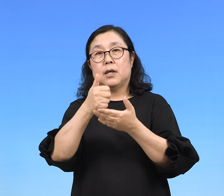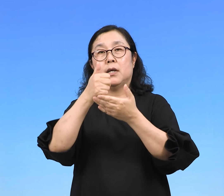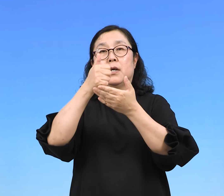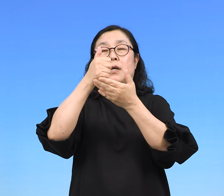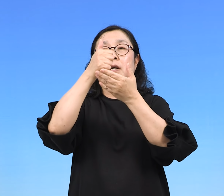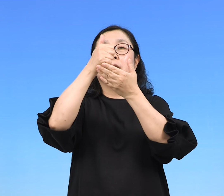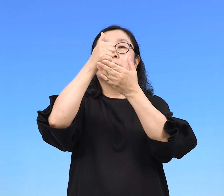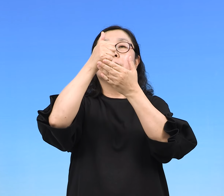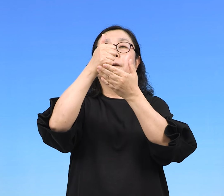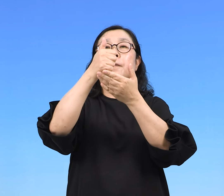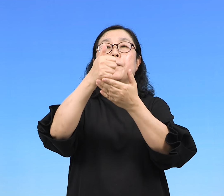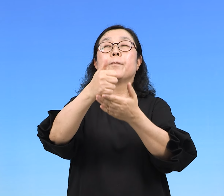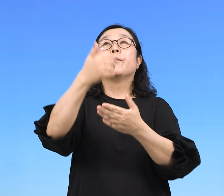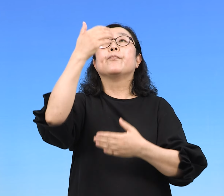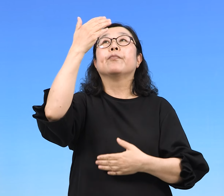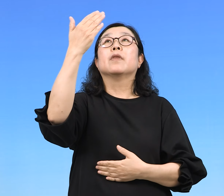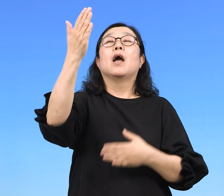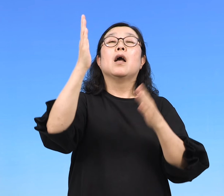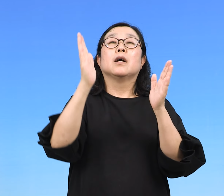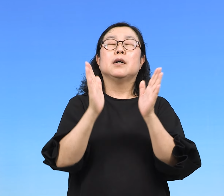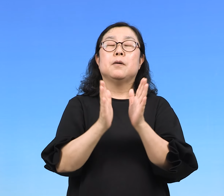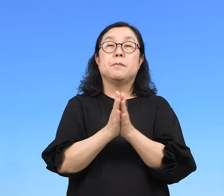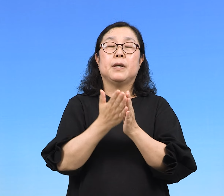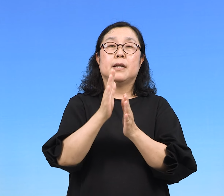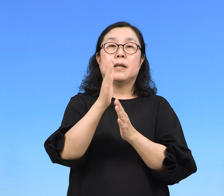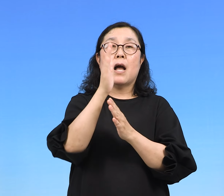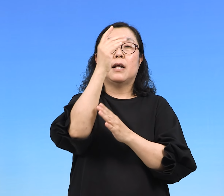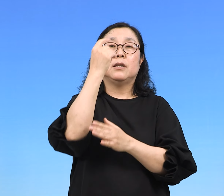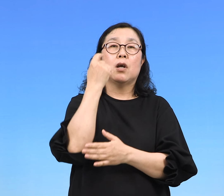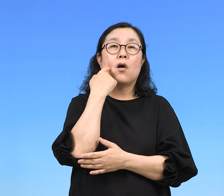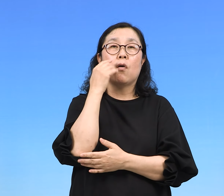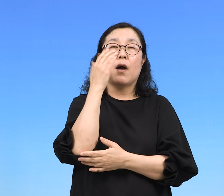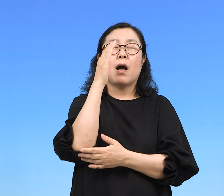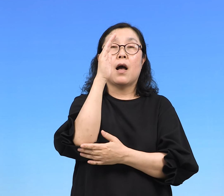여러분, 영안을 열고 보셔야 합니다. 그 빛난 영광